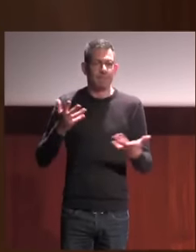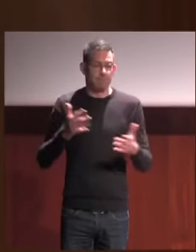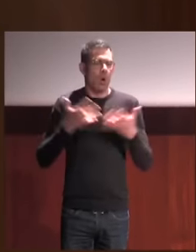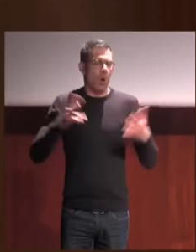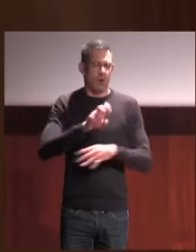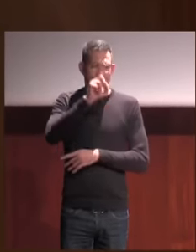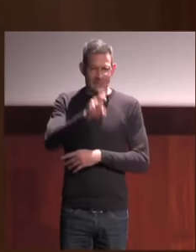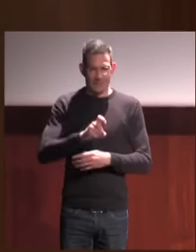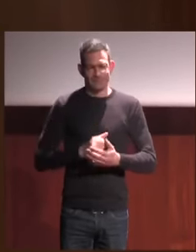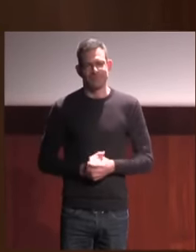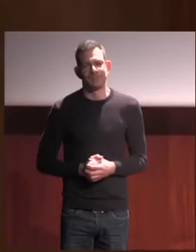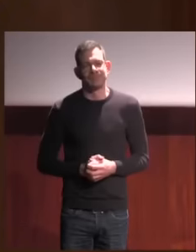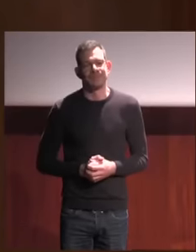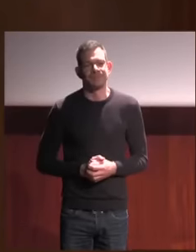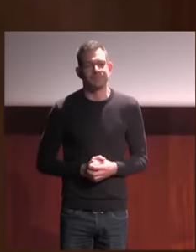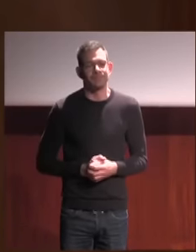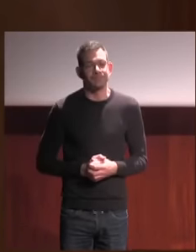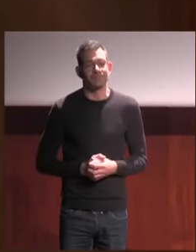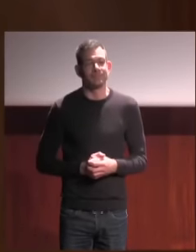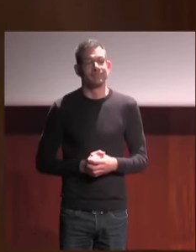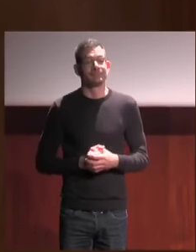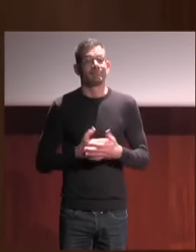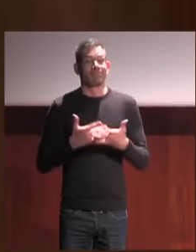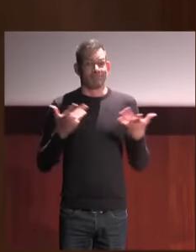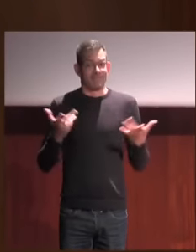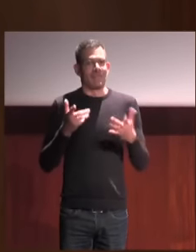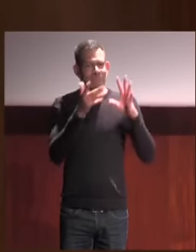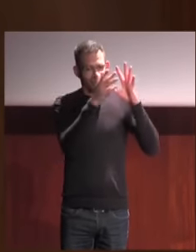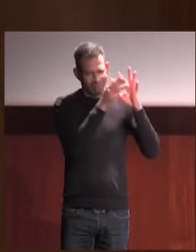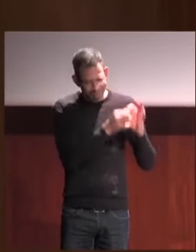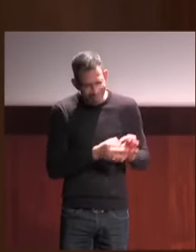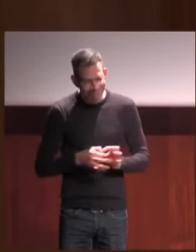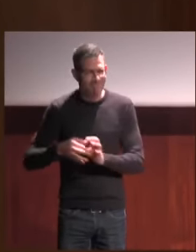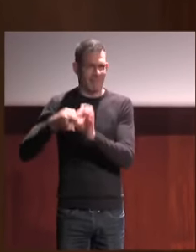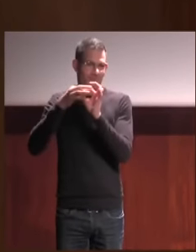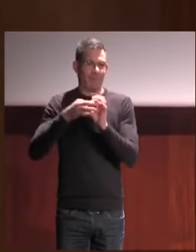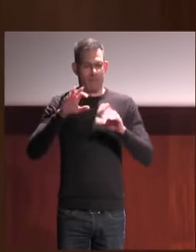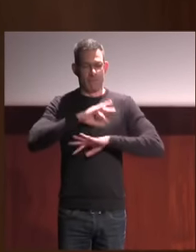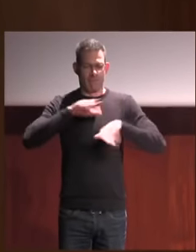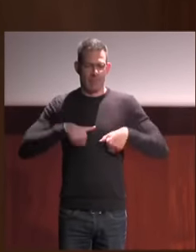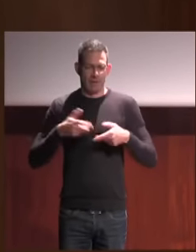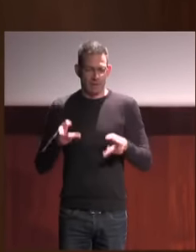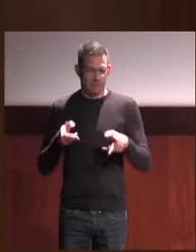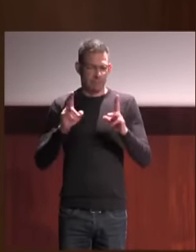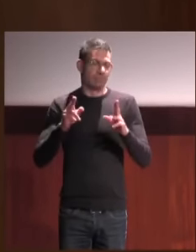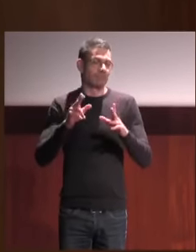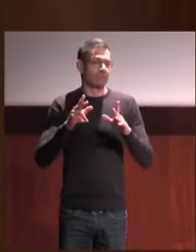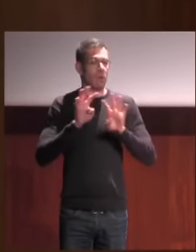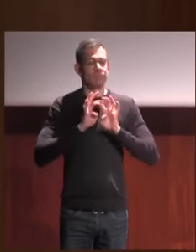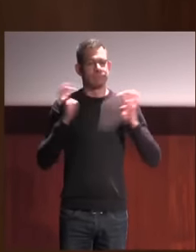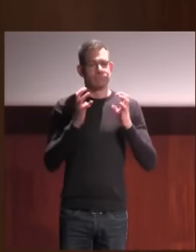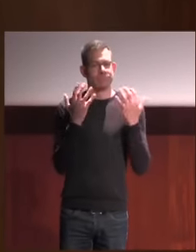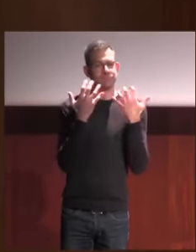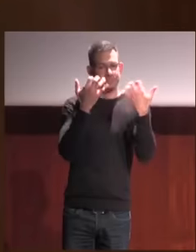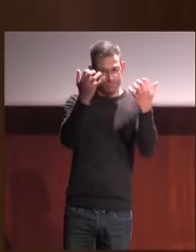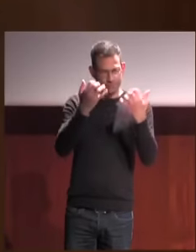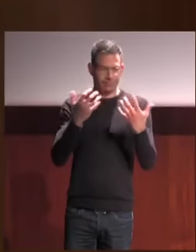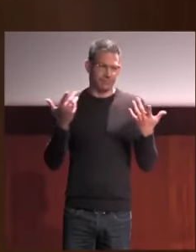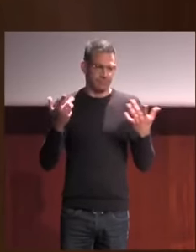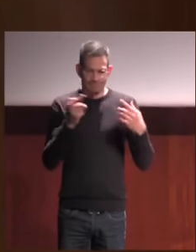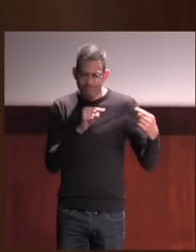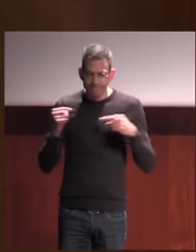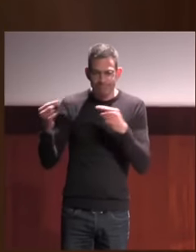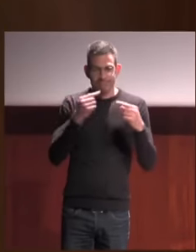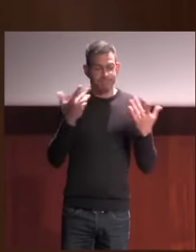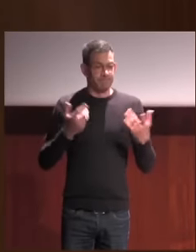question. Et cette dernière question rejoint celle qui sera au centre de la table ronde qui clôturera l'après-midi.